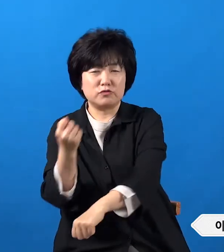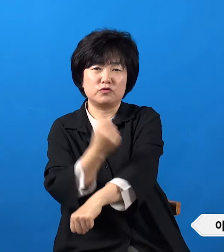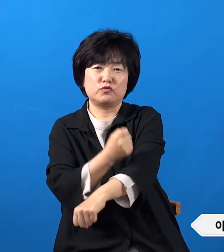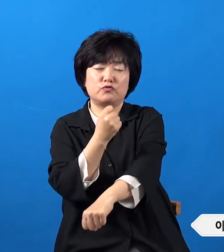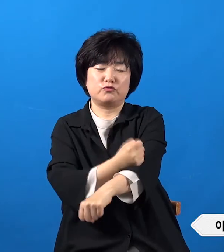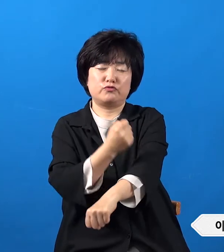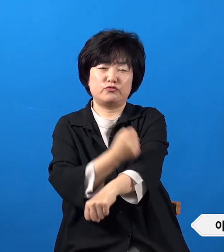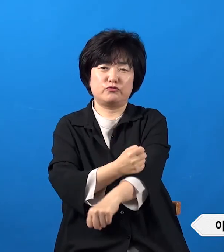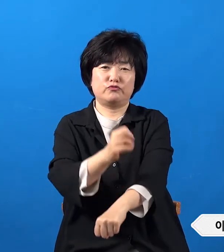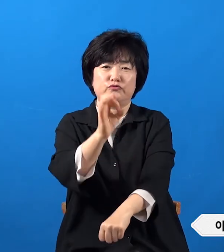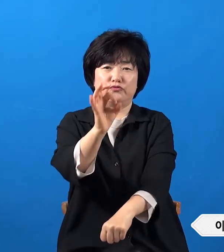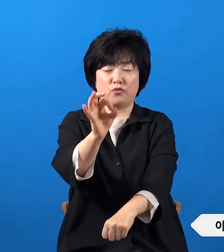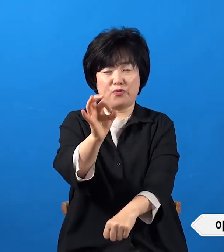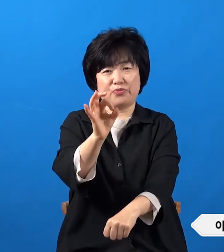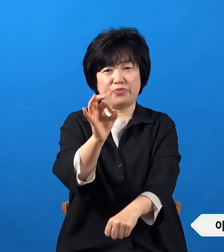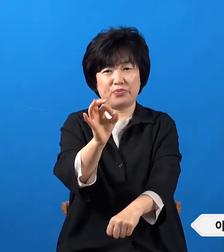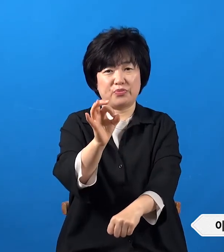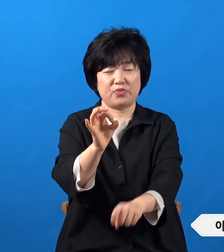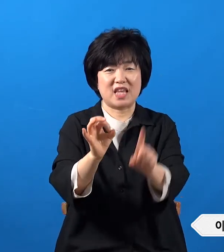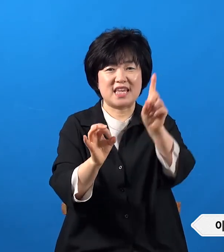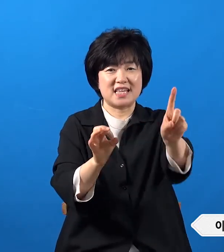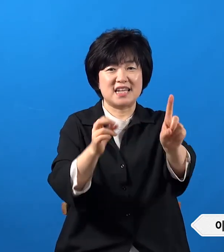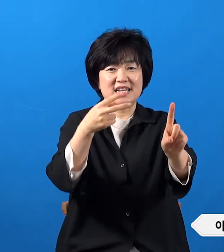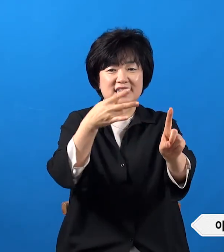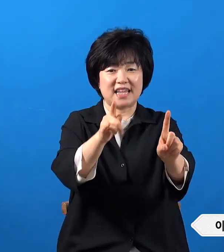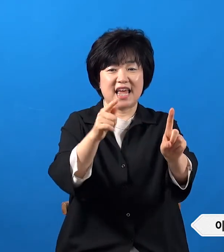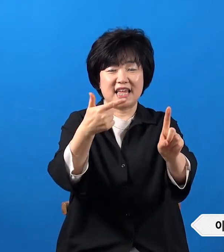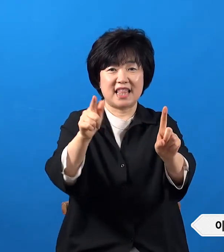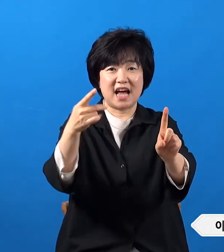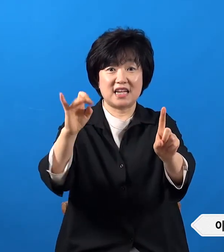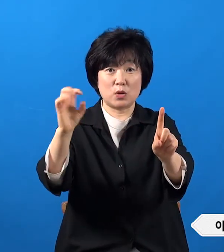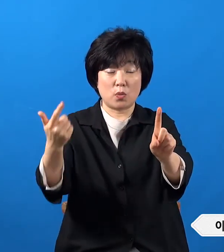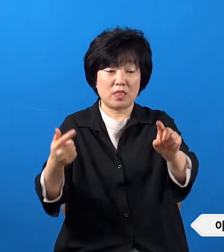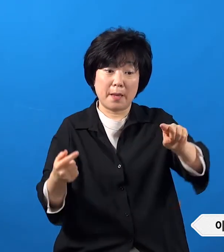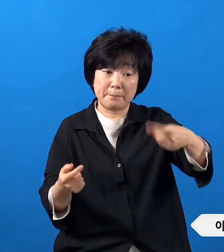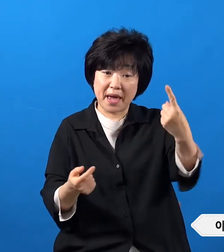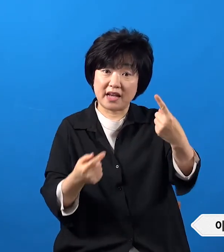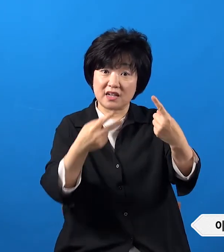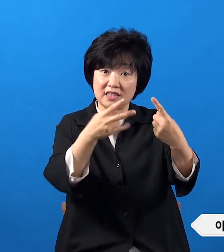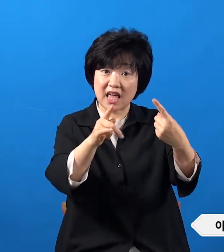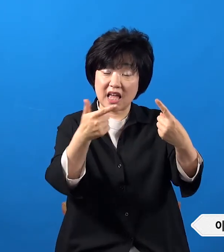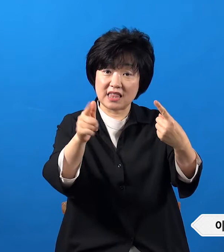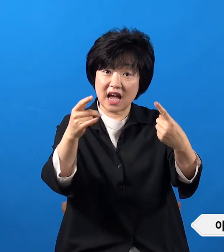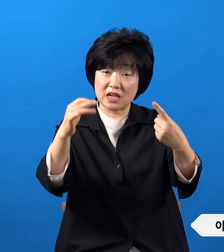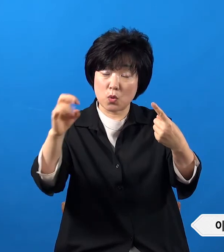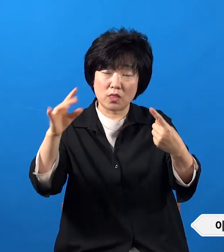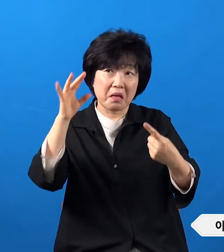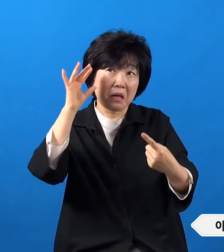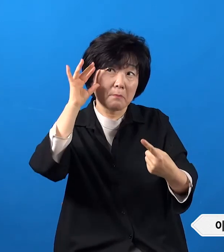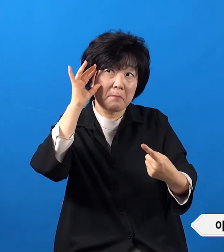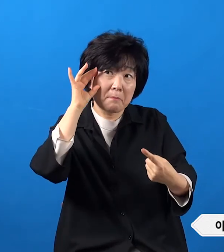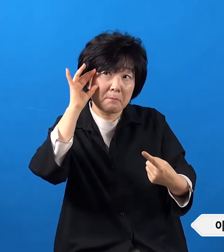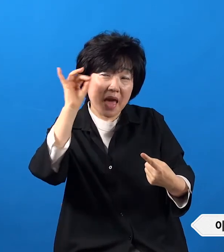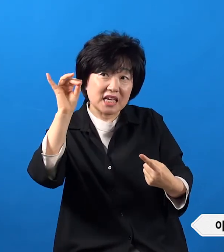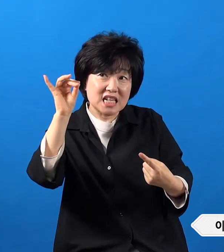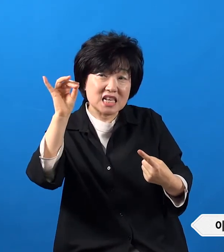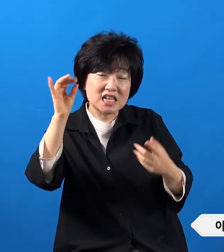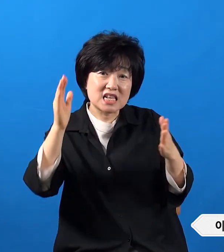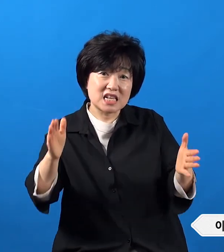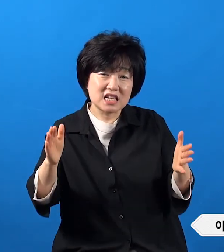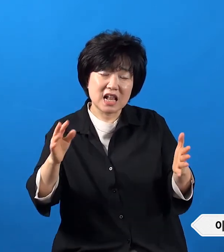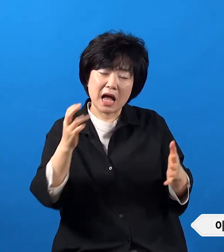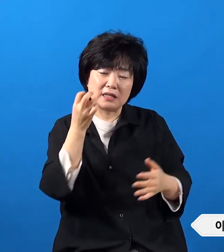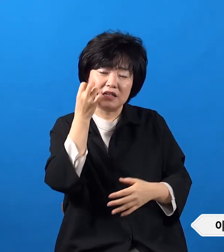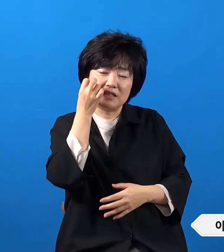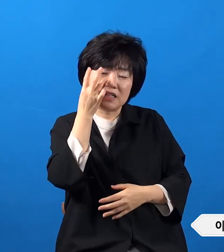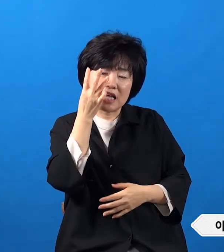품삯이 1데나리온이에요. 1데나리온. 그러니까 100데나리온은 100날의 임금이에요. 그러니까